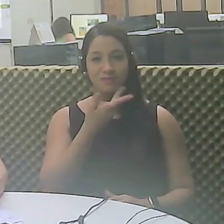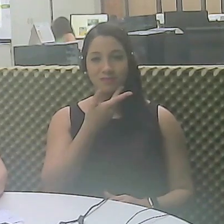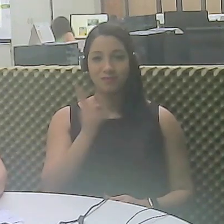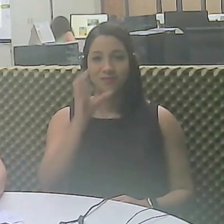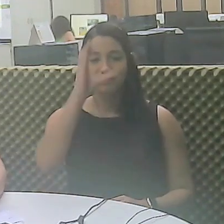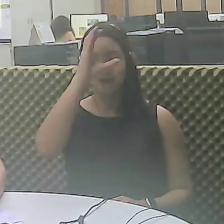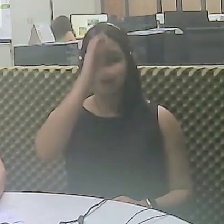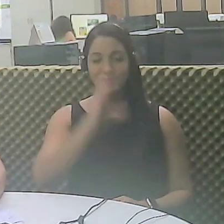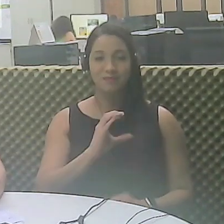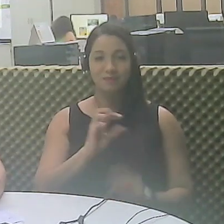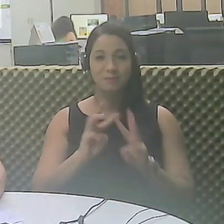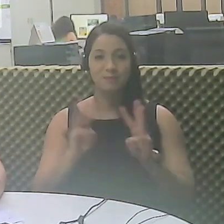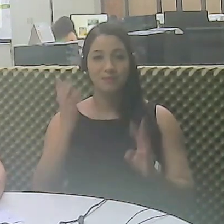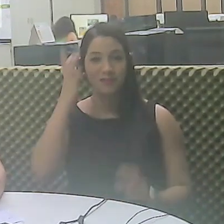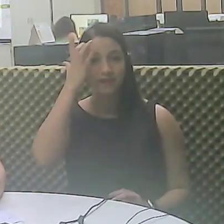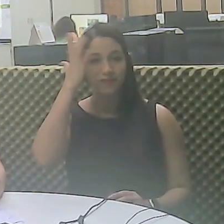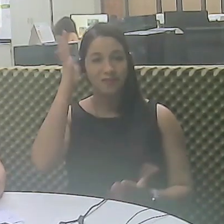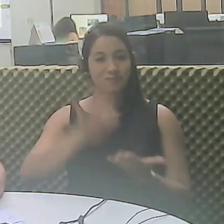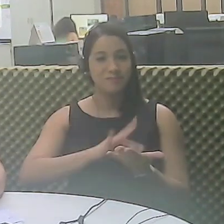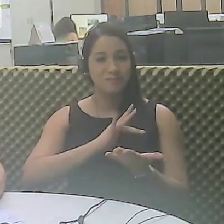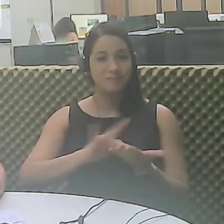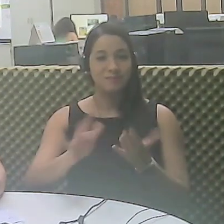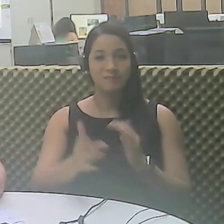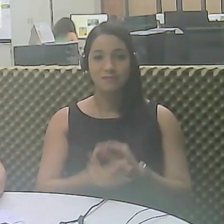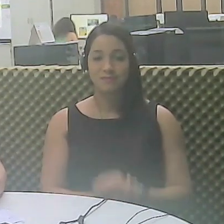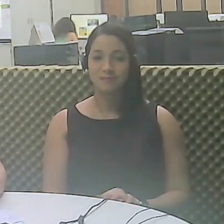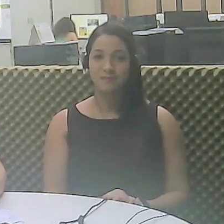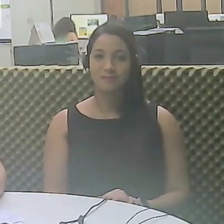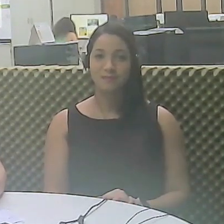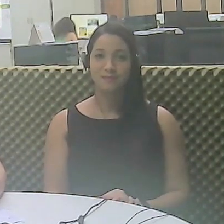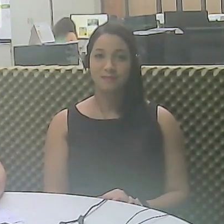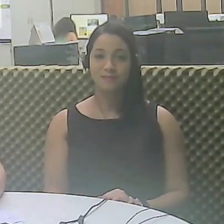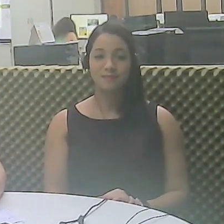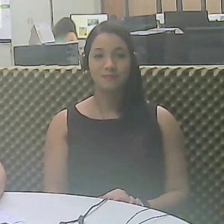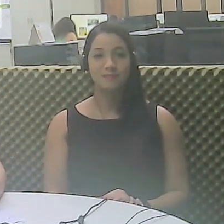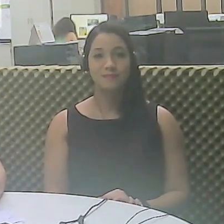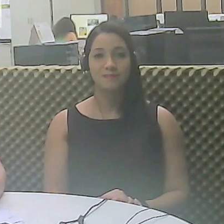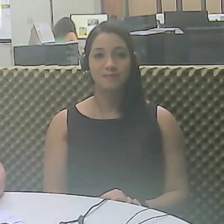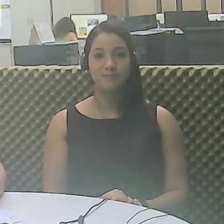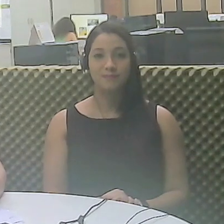Portal Cidadão. Tudo fácil, na palma da mão.